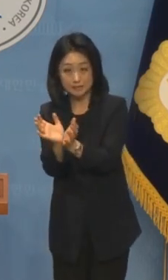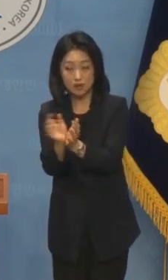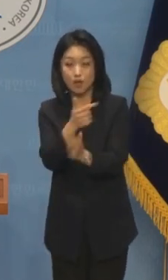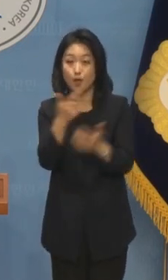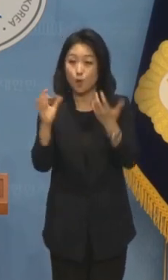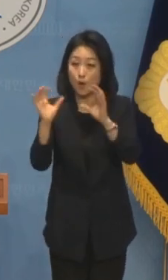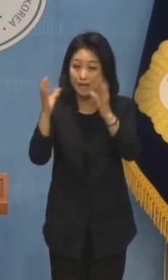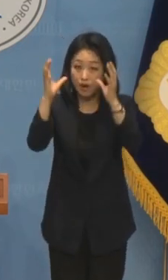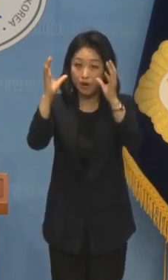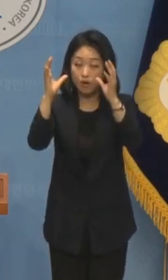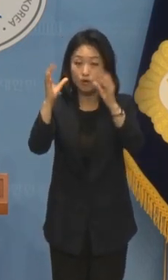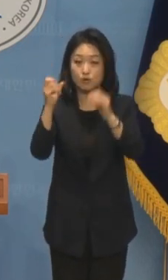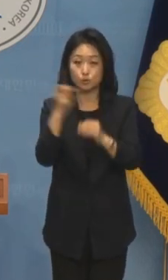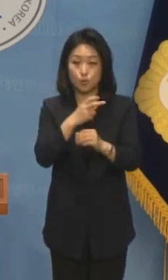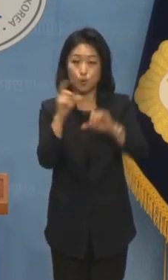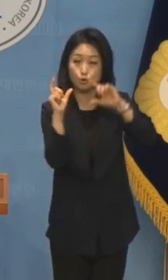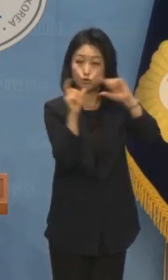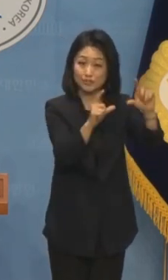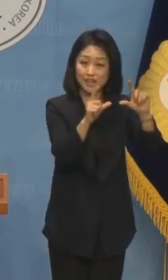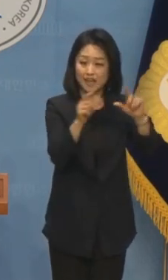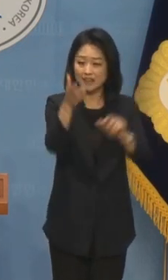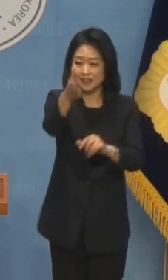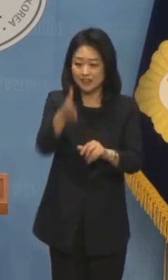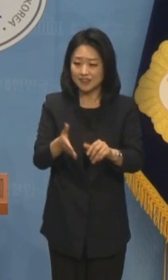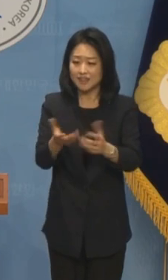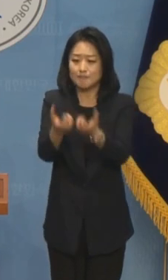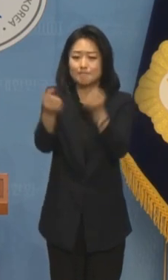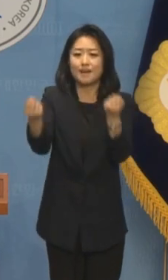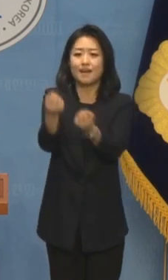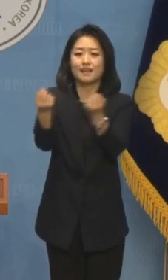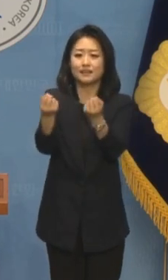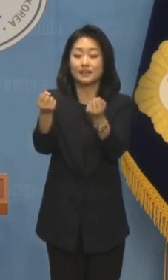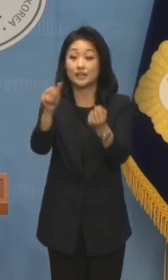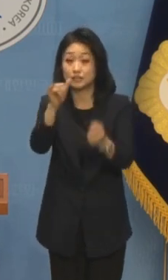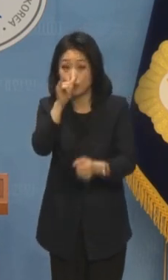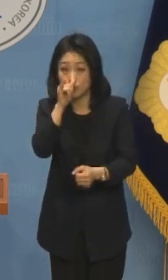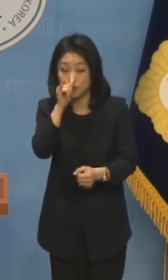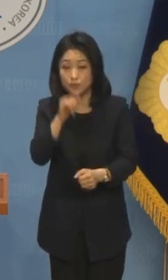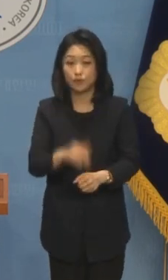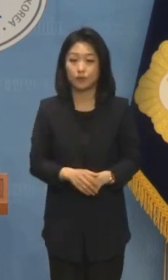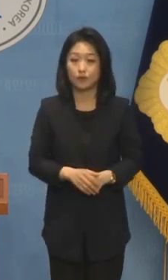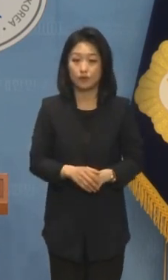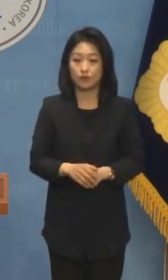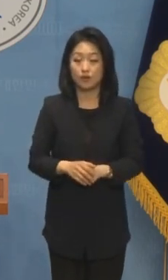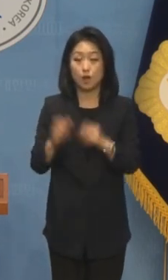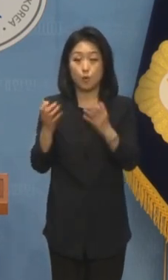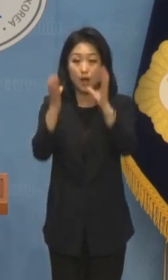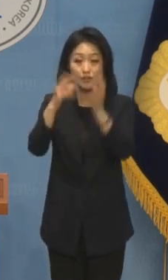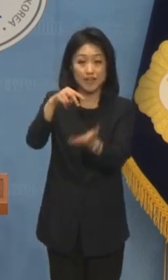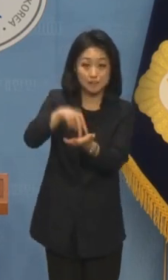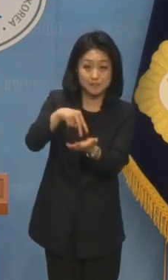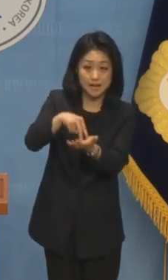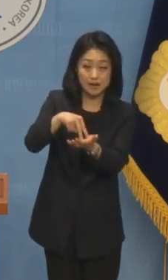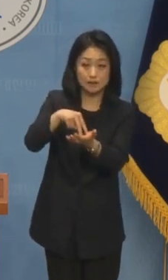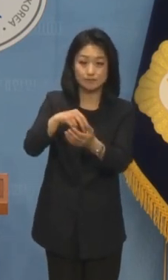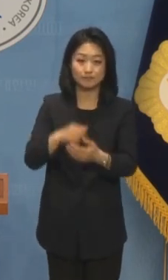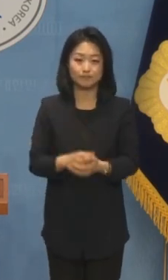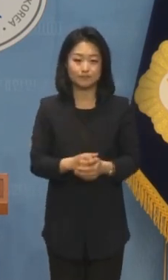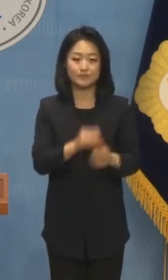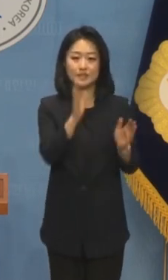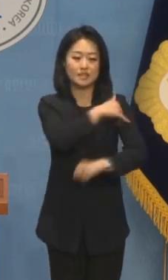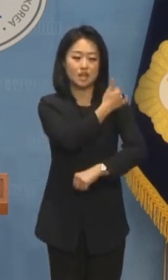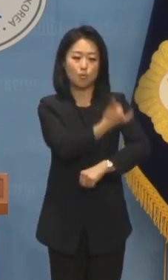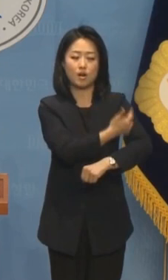환영과 그리고 규탄으로 양분되는 모습으로 나타나고 있습니다. 환영 측은 과도한 학생